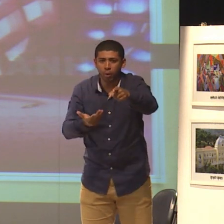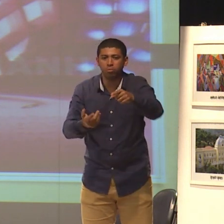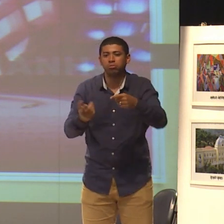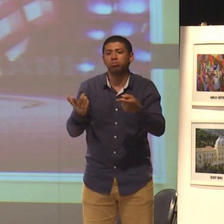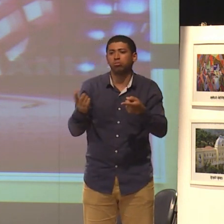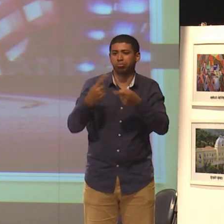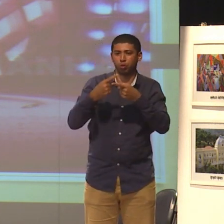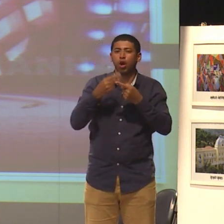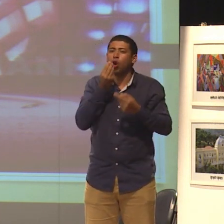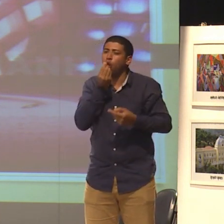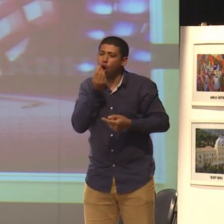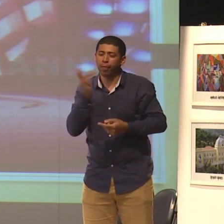Bala, né? Você come bala?